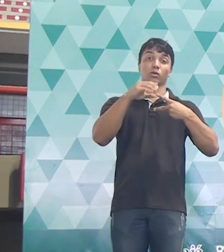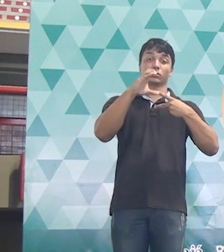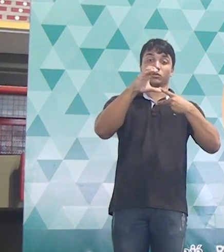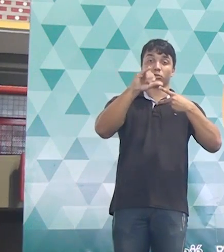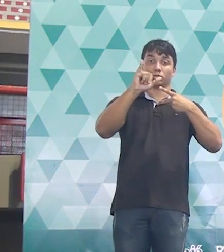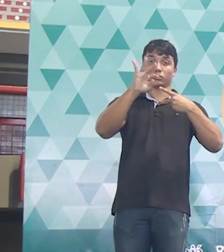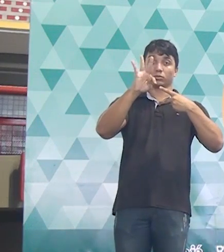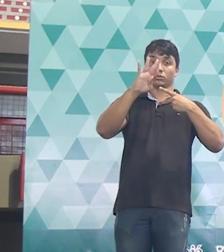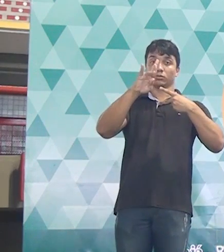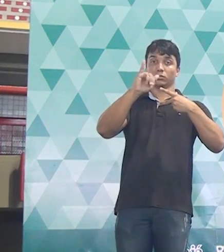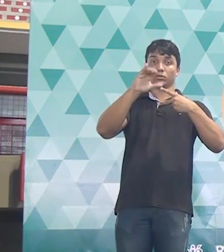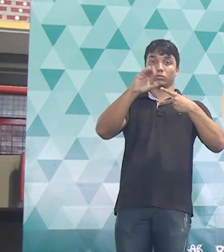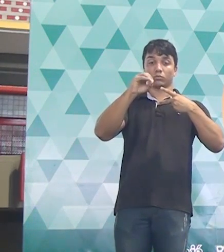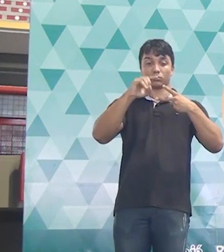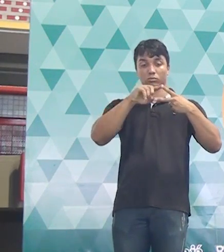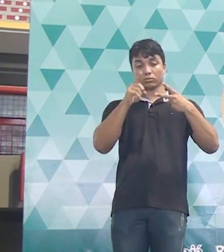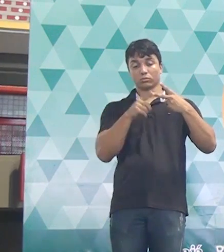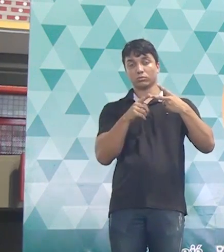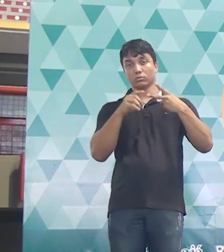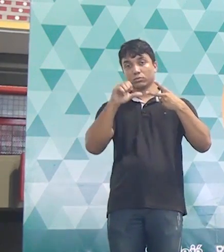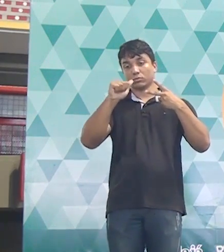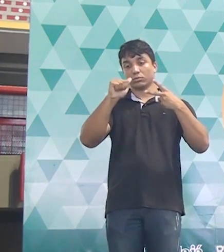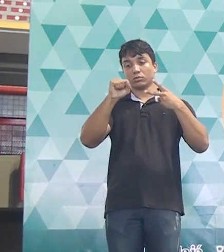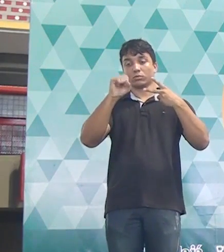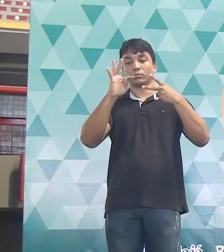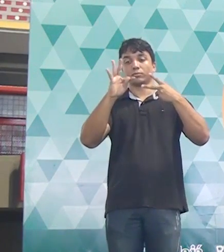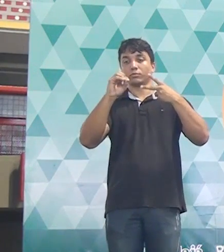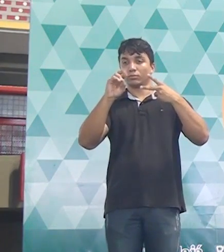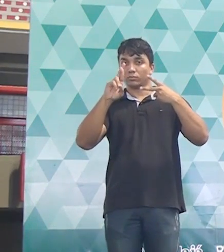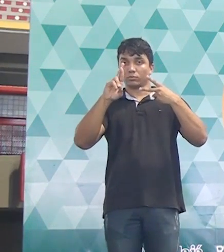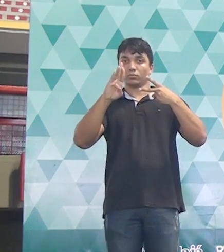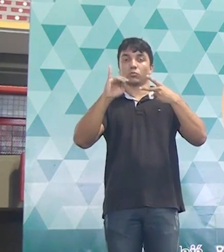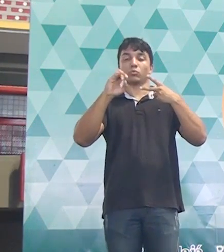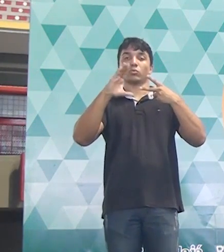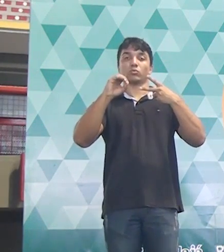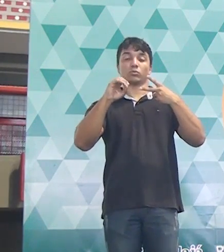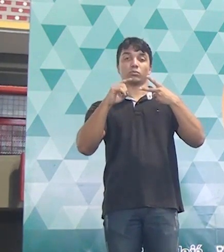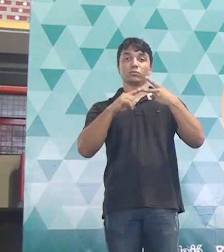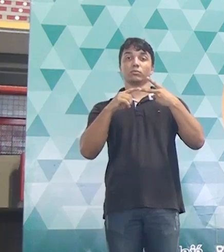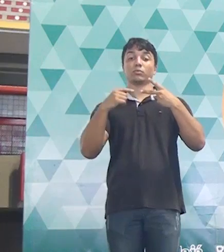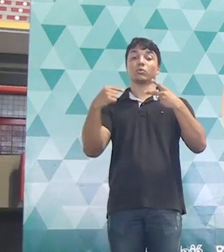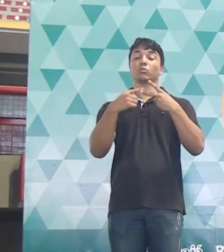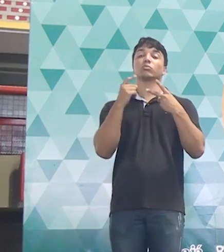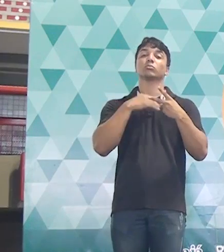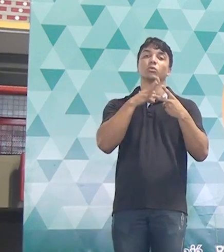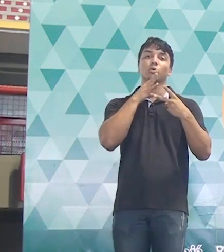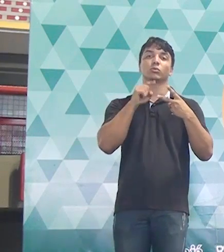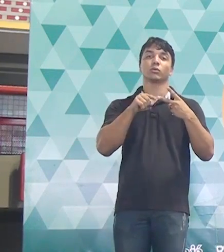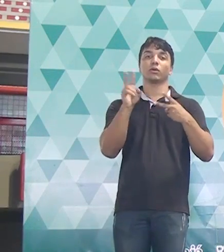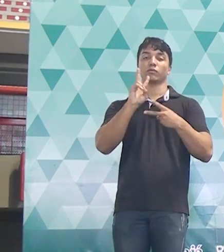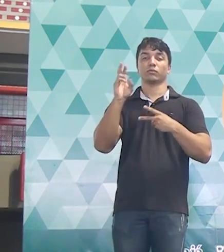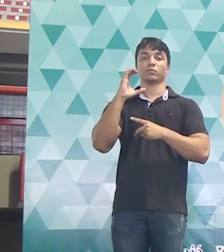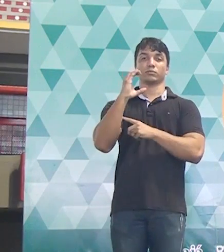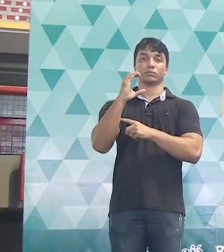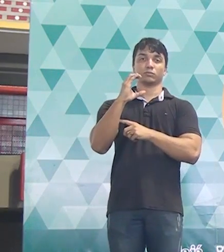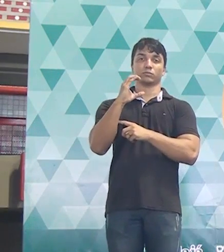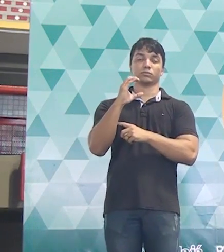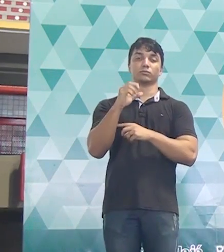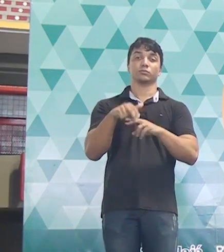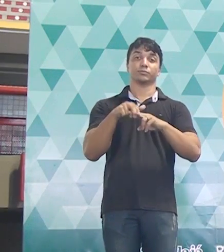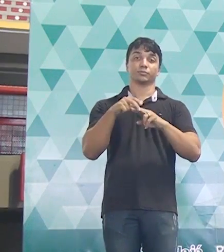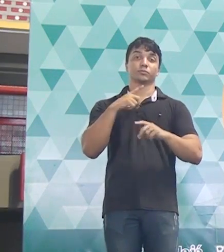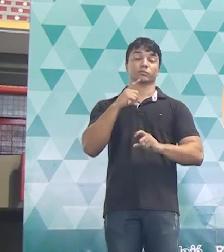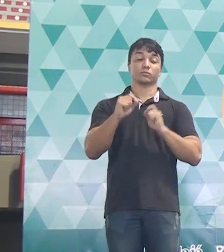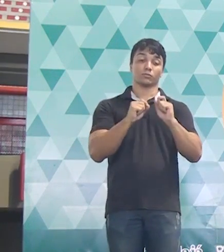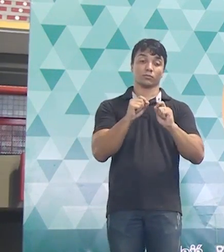cítrico e o ácido ascórbico. Ácido ascórbico, que é popularmente conhecido como vitamina C. Então aqui